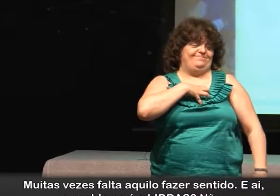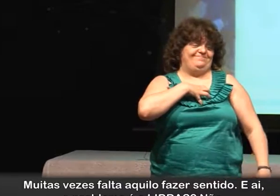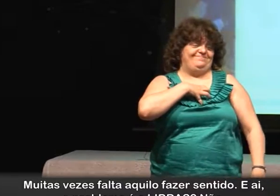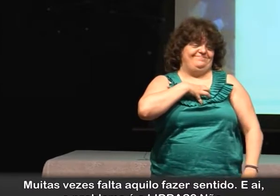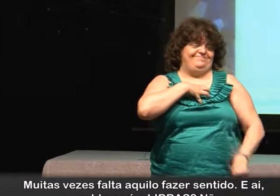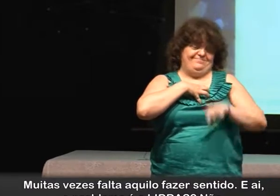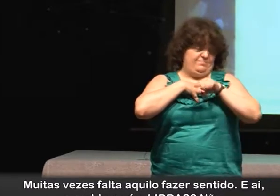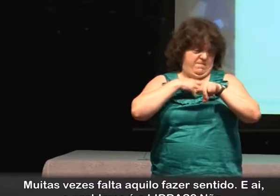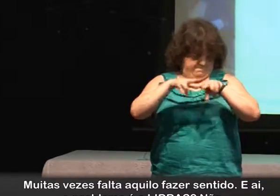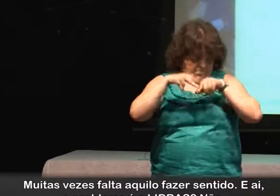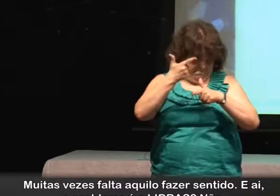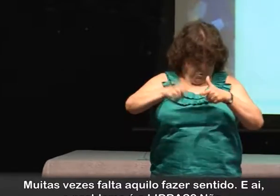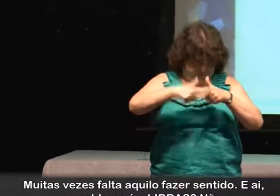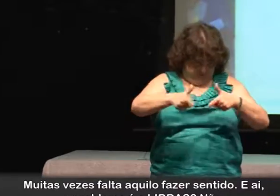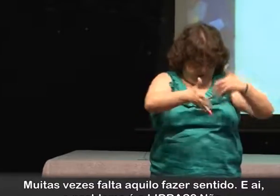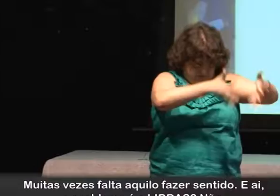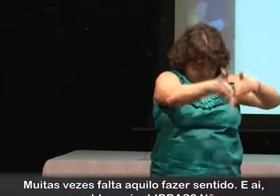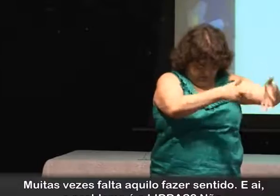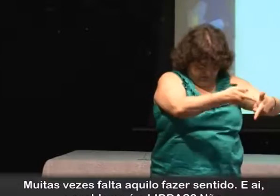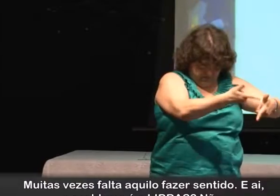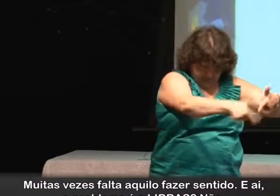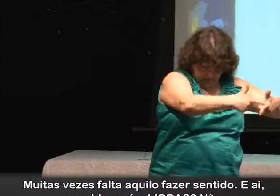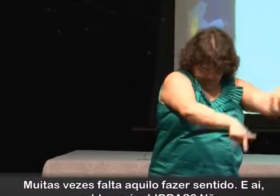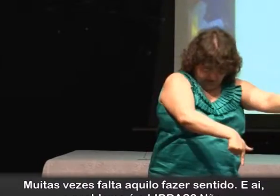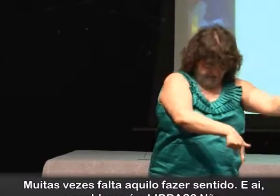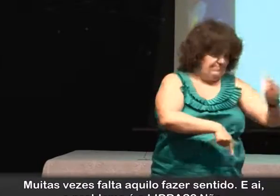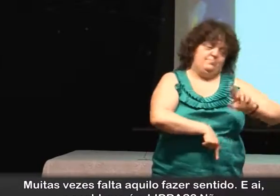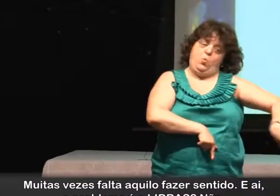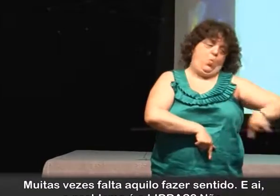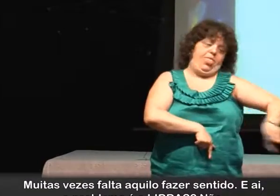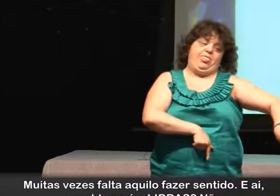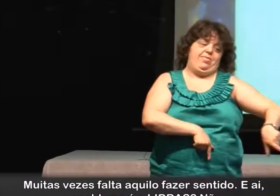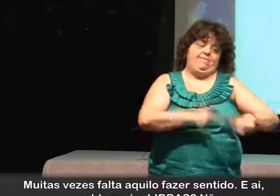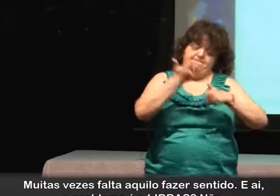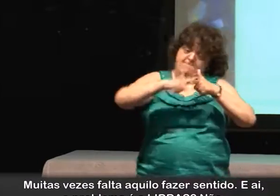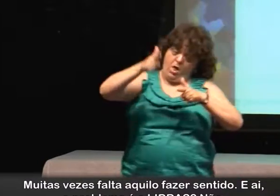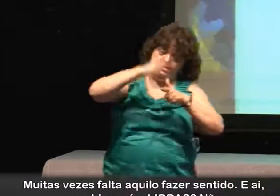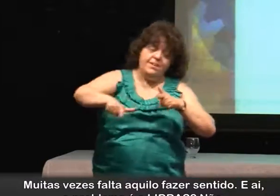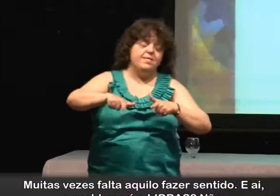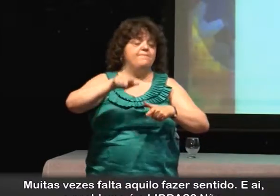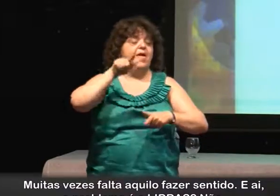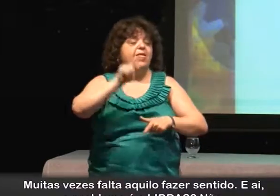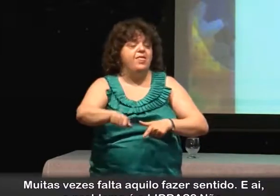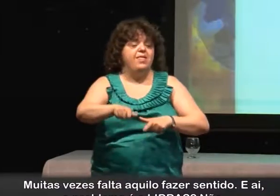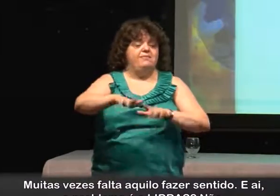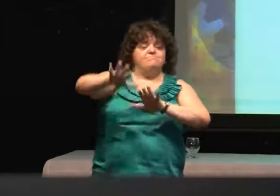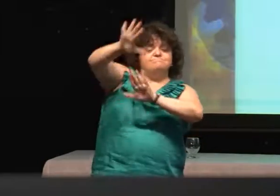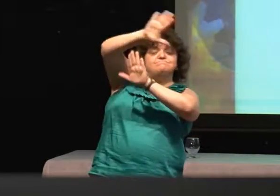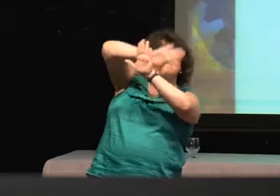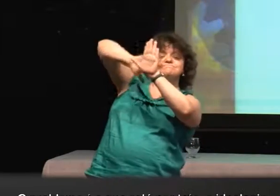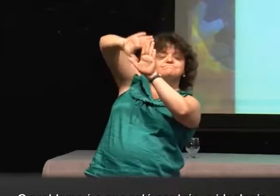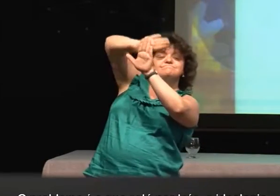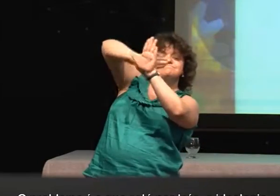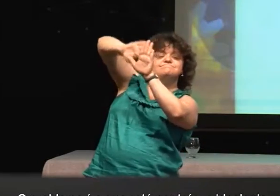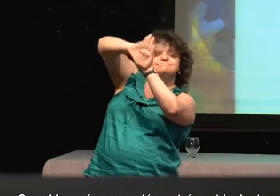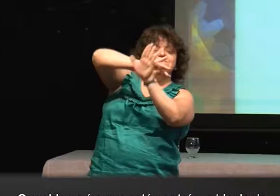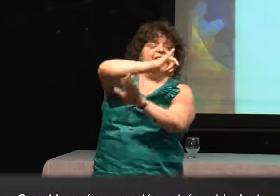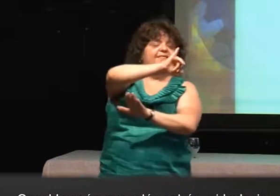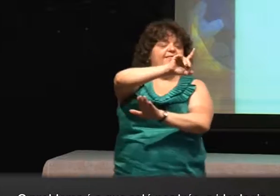Muitas vezes falta aquilo fazer sentido. E aí o problema é a Libras? Não, o problema não é a Libras. O problema é o que está